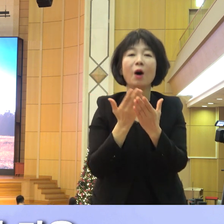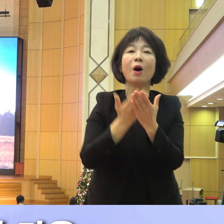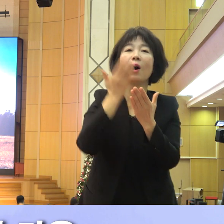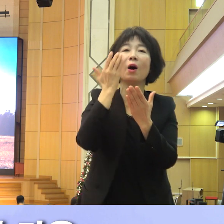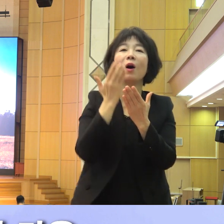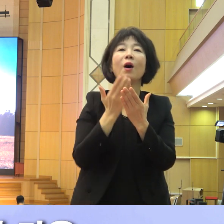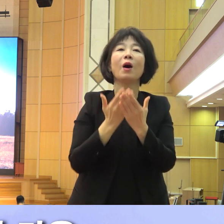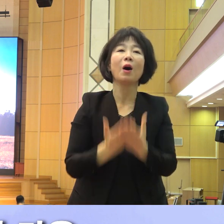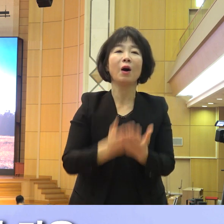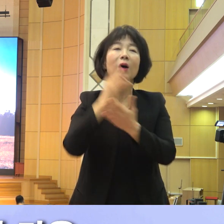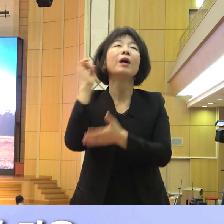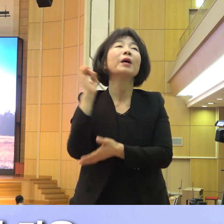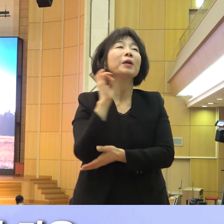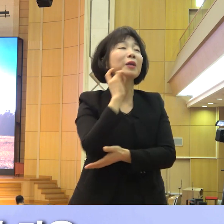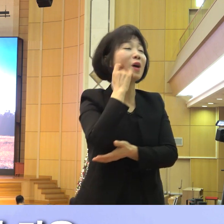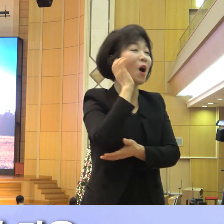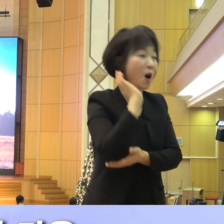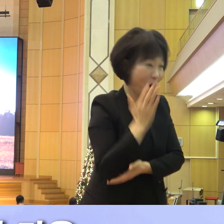영광